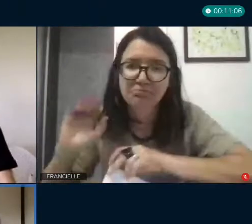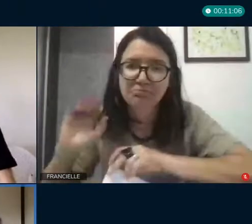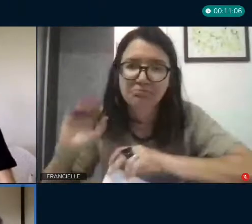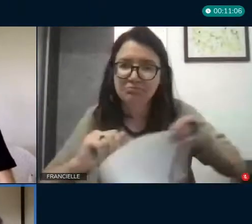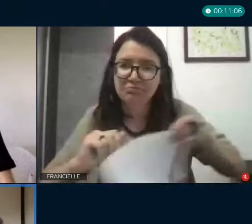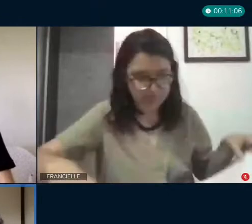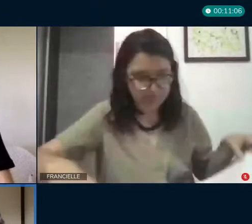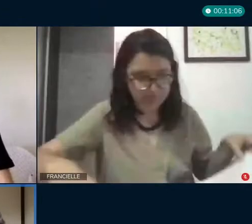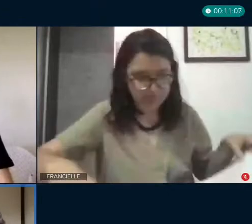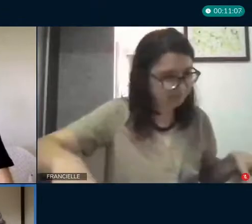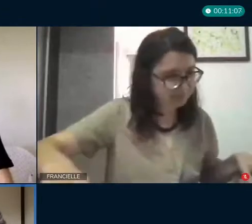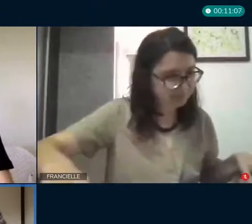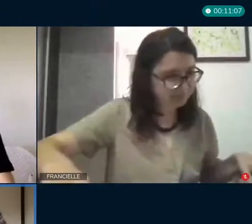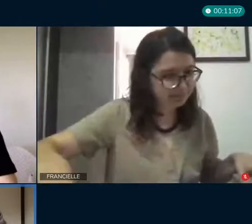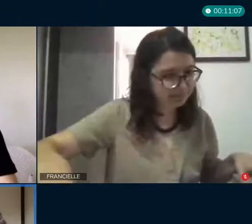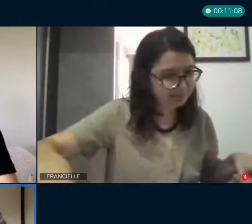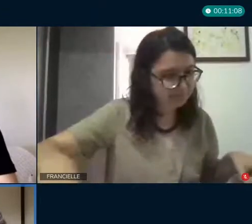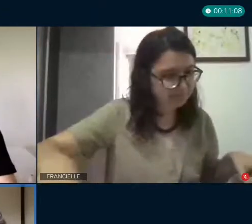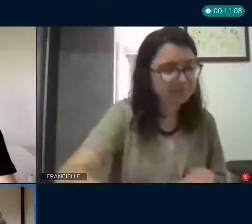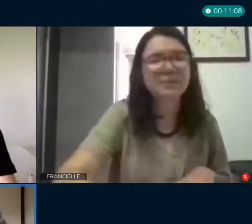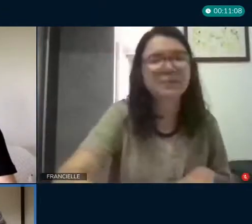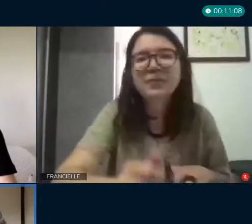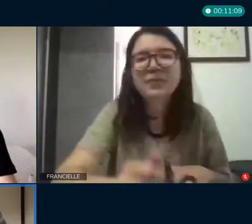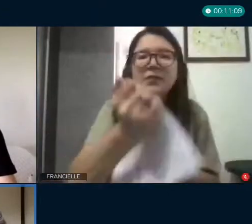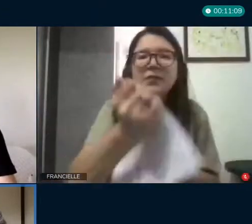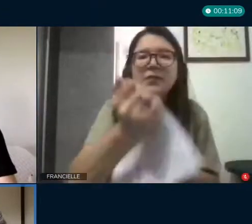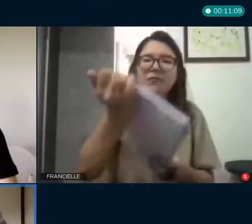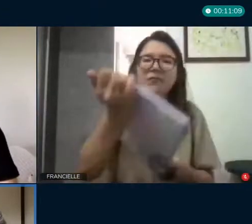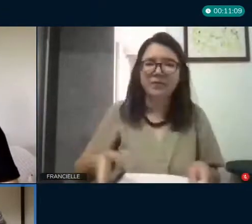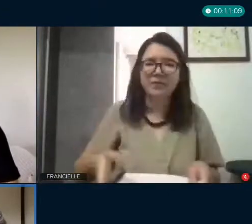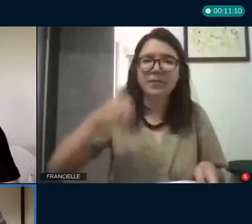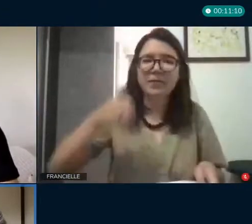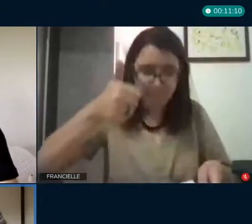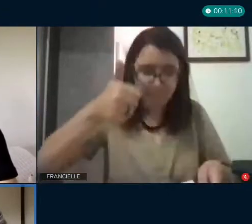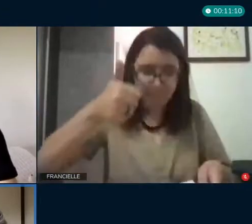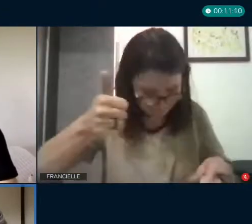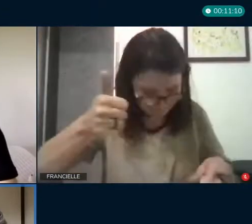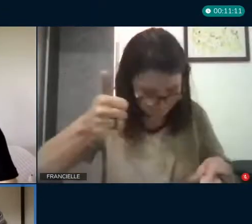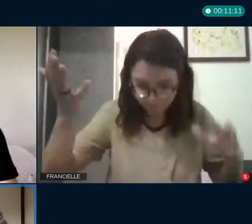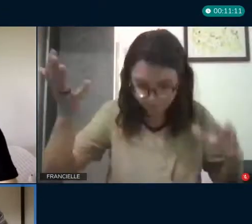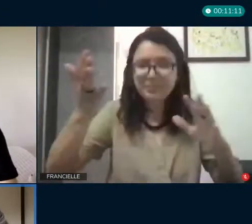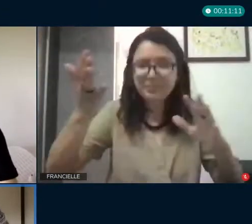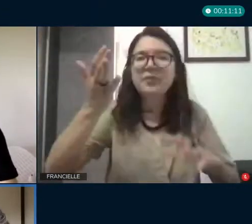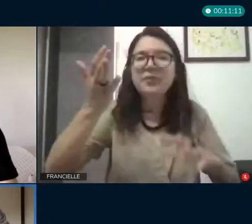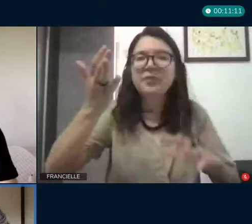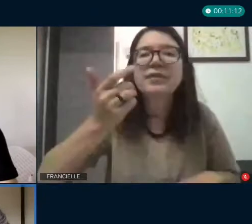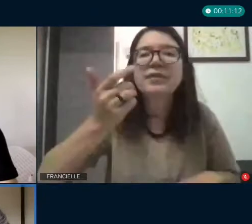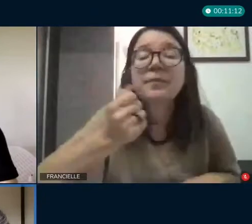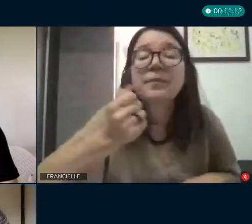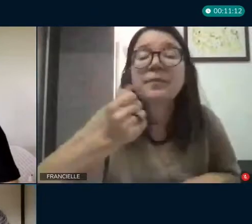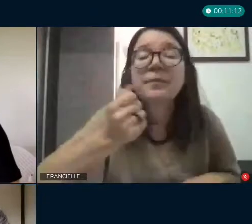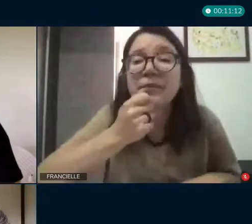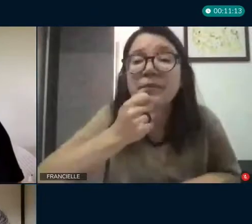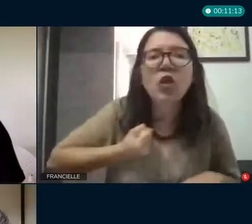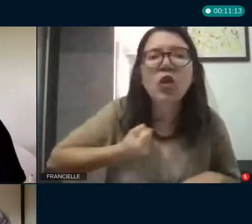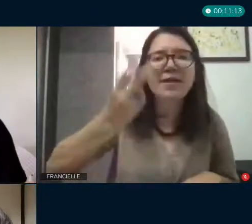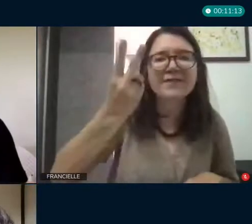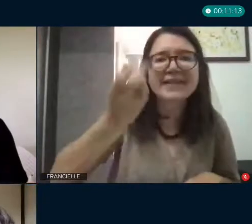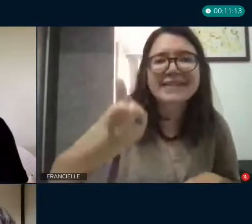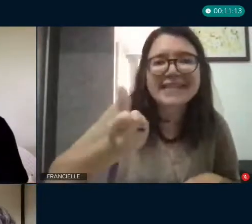Seria só incluir mesmo alguns outros autores nessa parte da sua teoria.